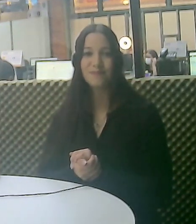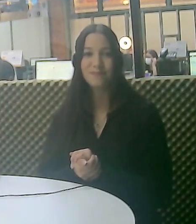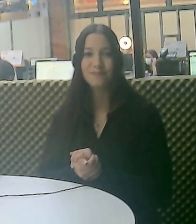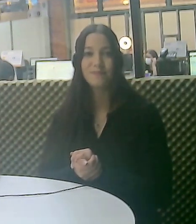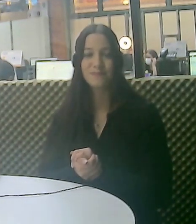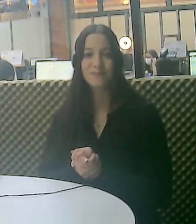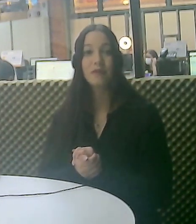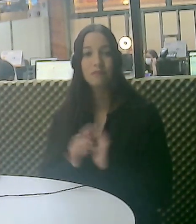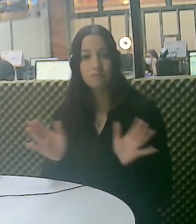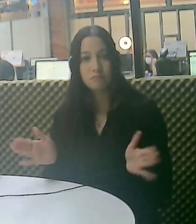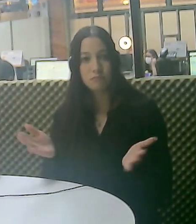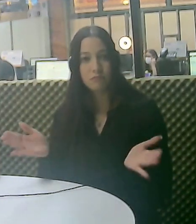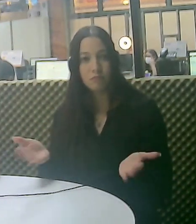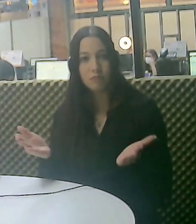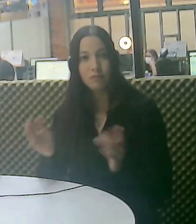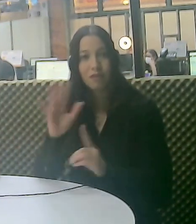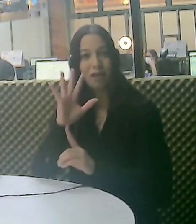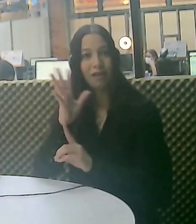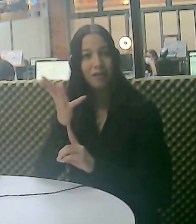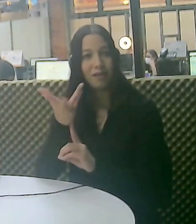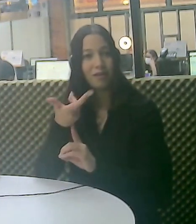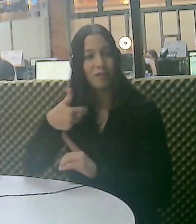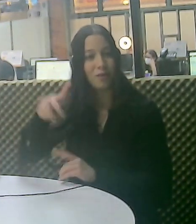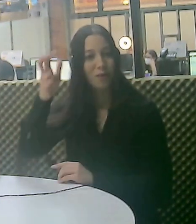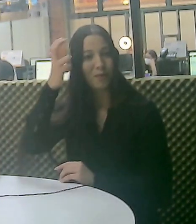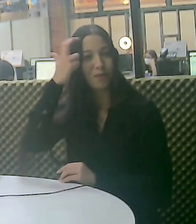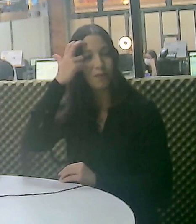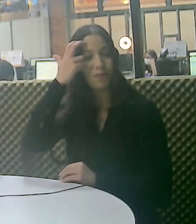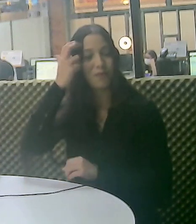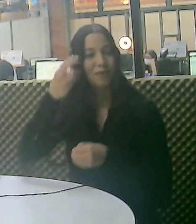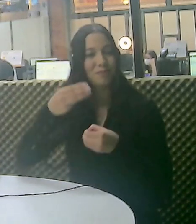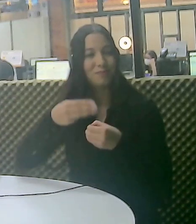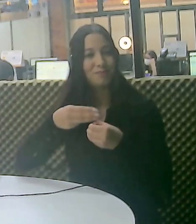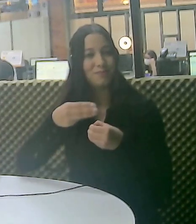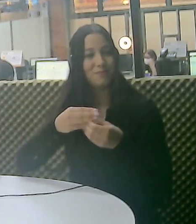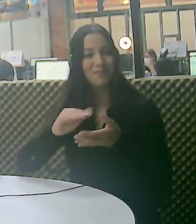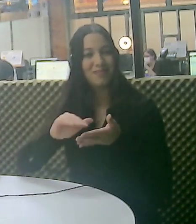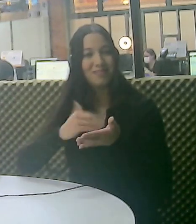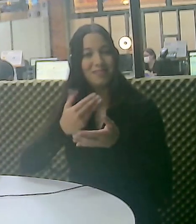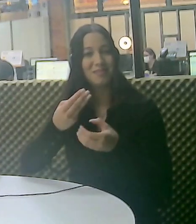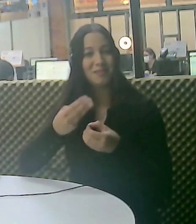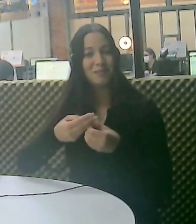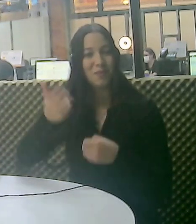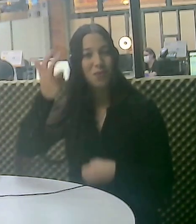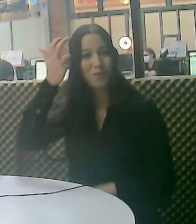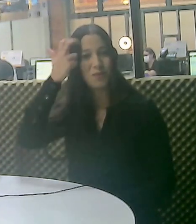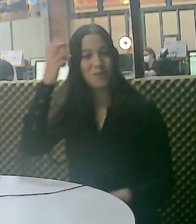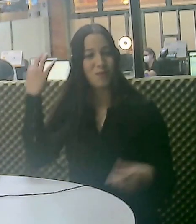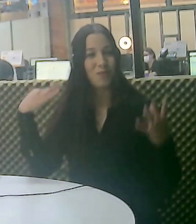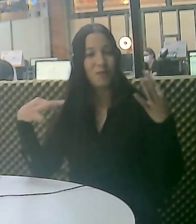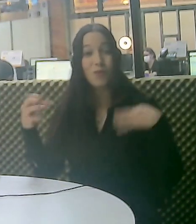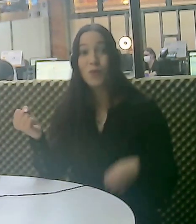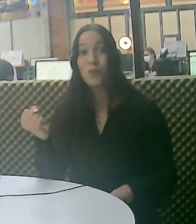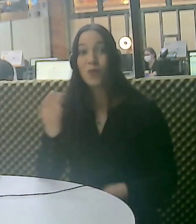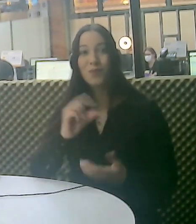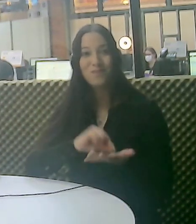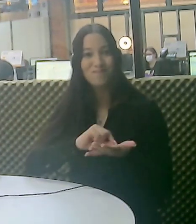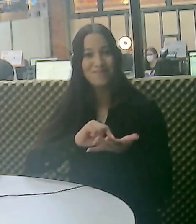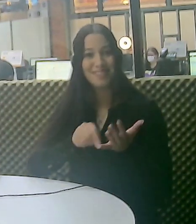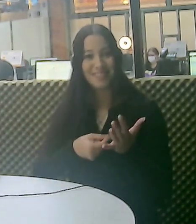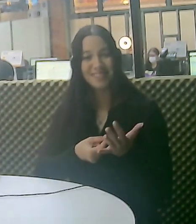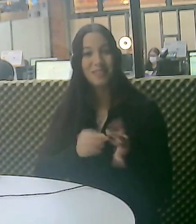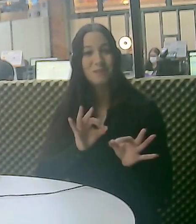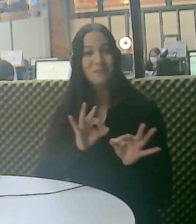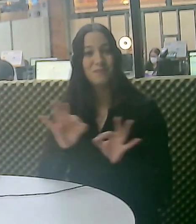Para fomentar e estimular a arte e a cultura no município, a Prefeitura, ao lado da Secretaria Municipal de Cultura e Turismo, abriu novas inscrições